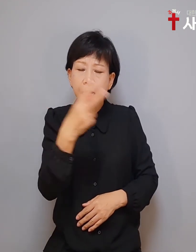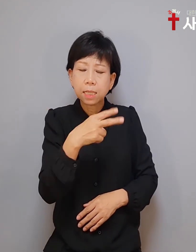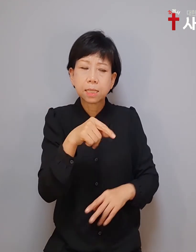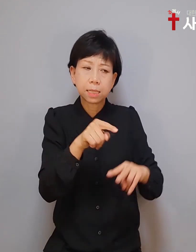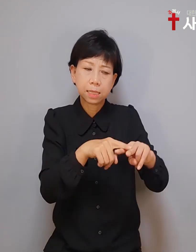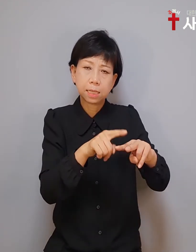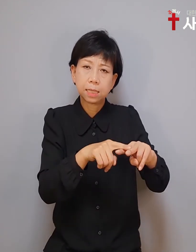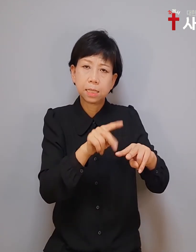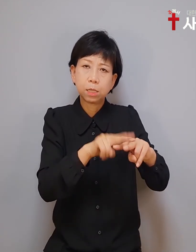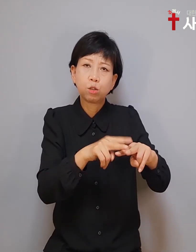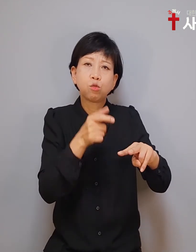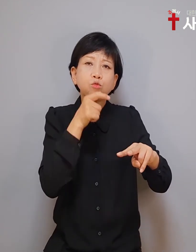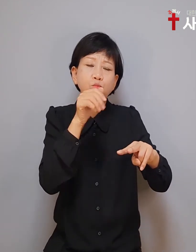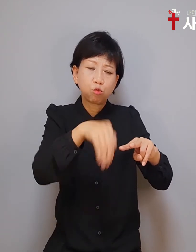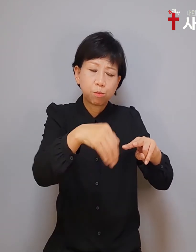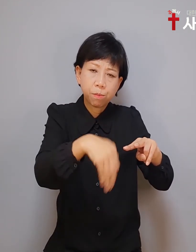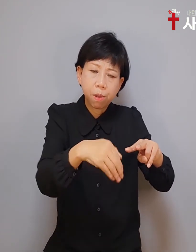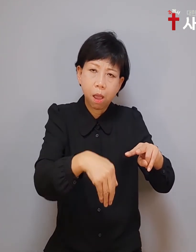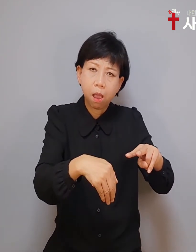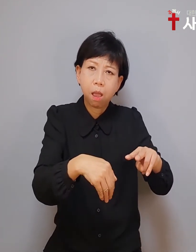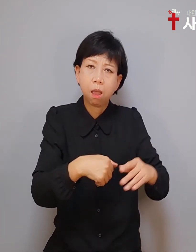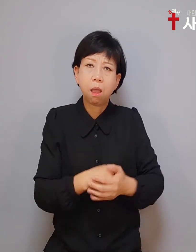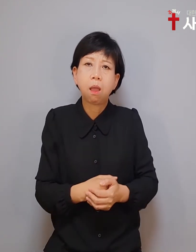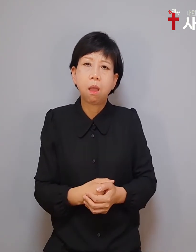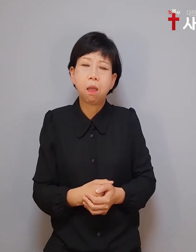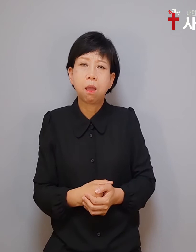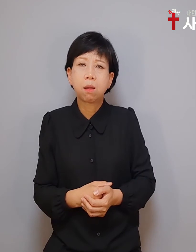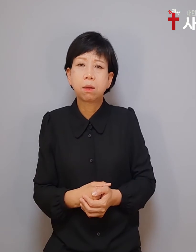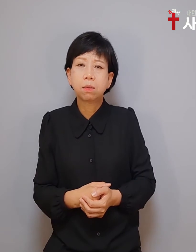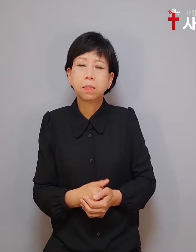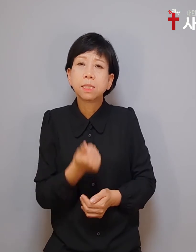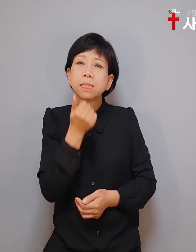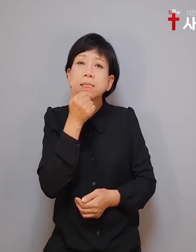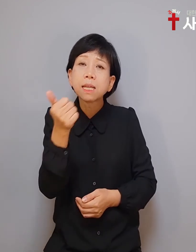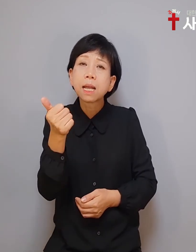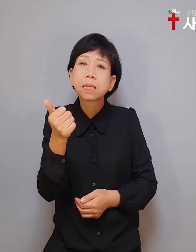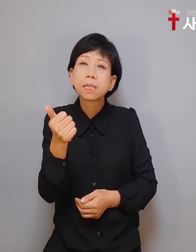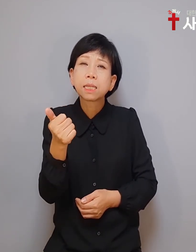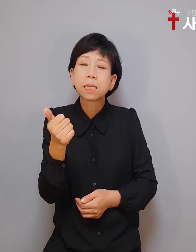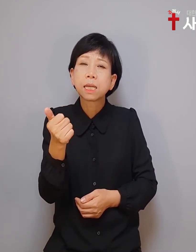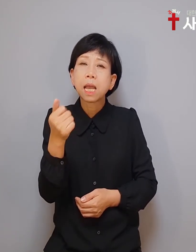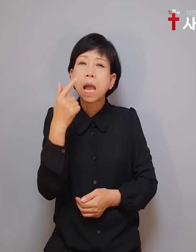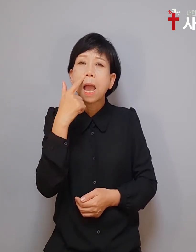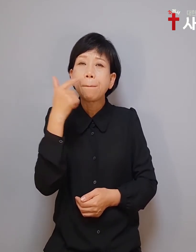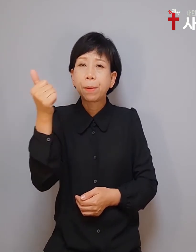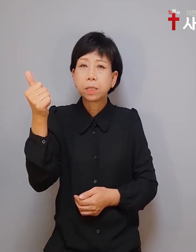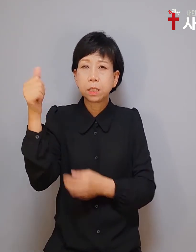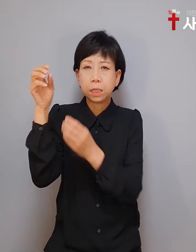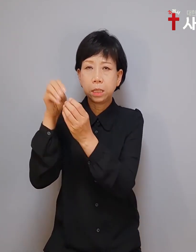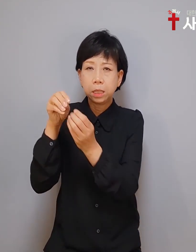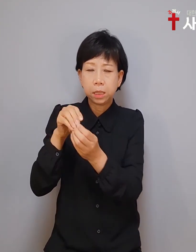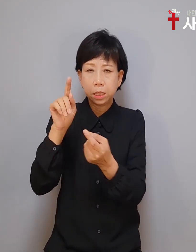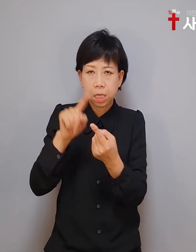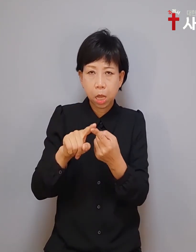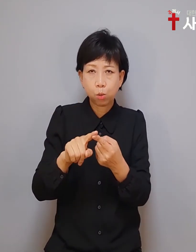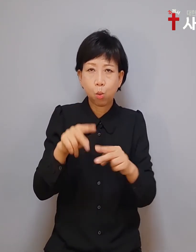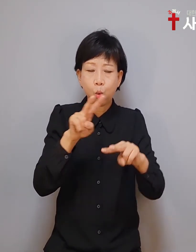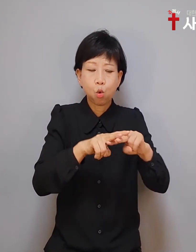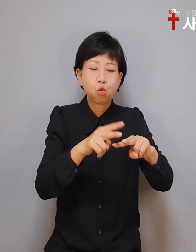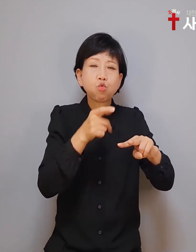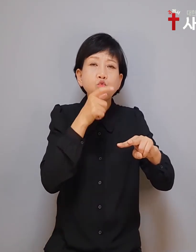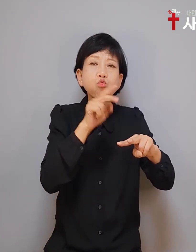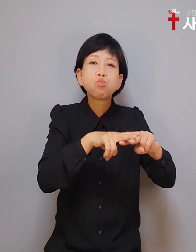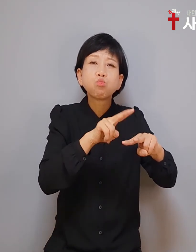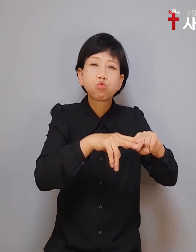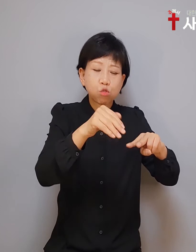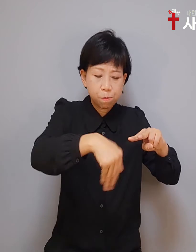절만 봤지만요, 이 앞뒤 말씀들을 보면 이삭이 아버지가 팠던 우물을 다시 파는데 블레셋 사람들이 와서 또 그 우물을